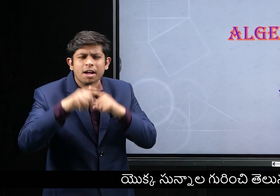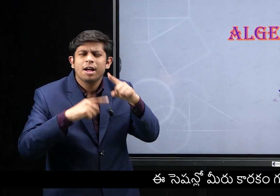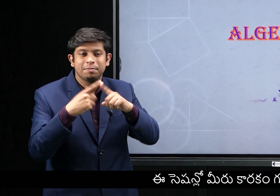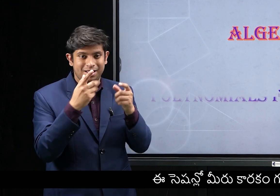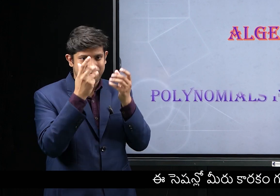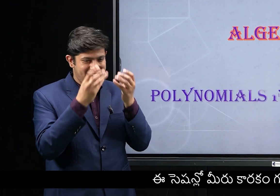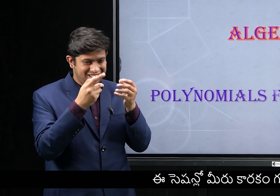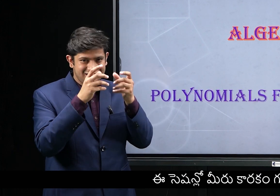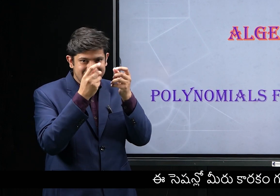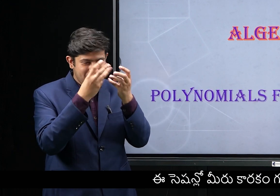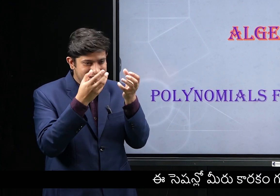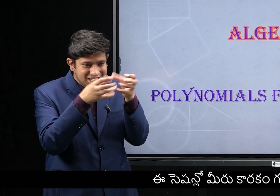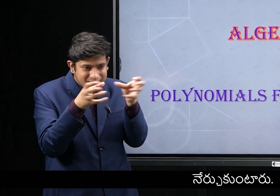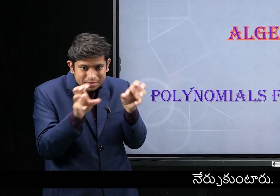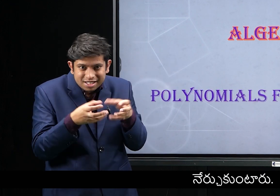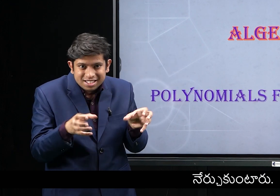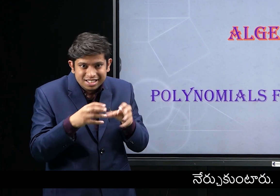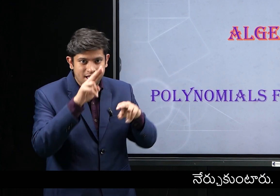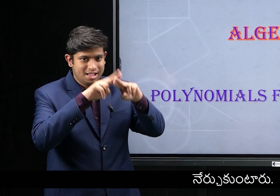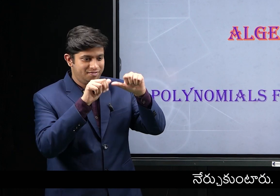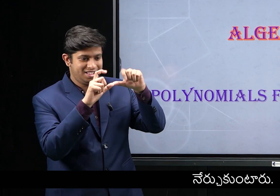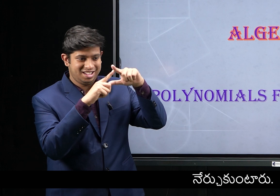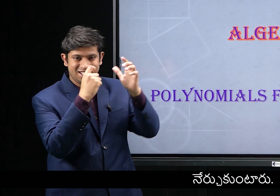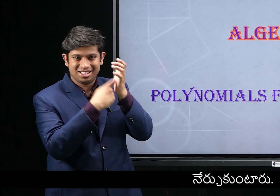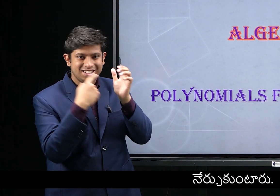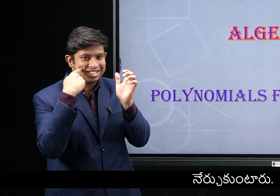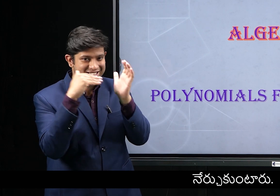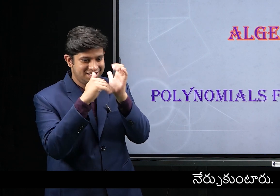ఈ సెషన్లో మీరు కారకం గురించి నేర్చుకుంటారు.